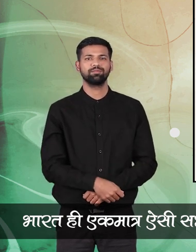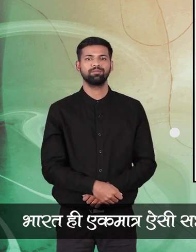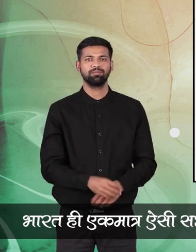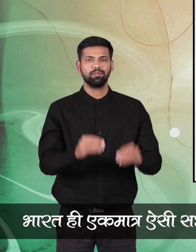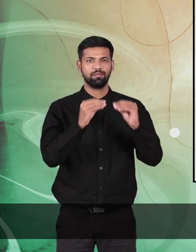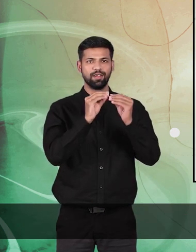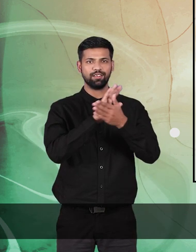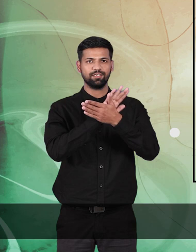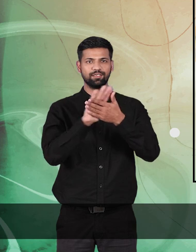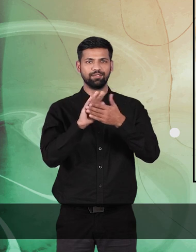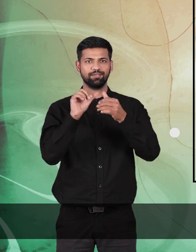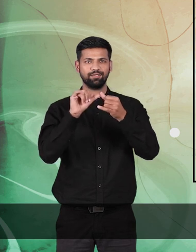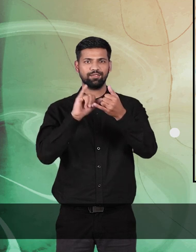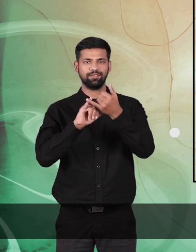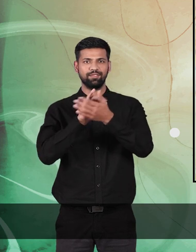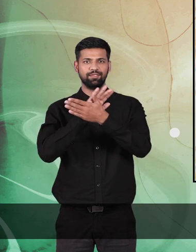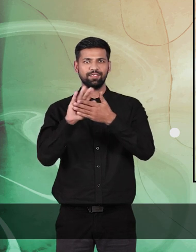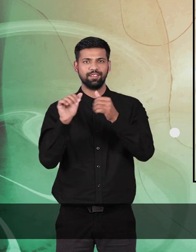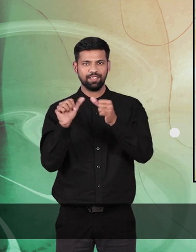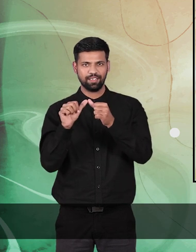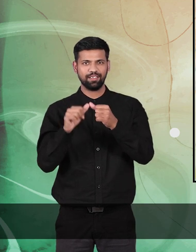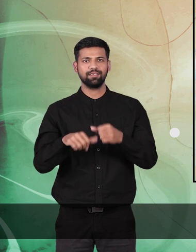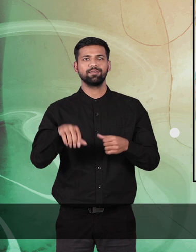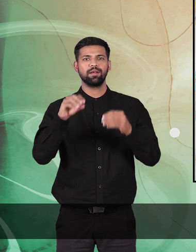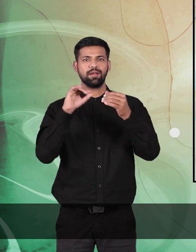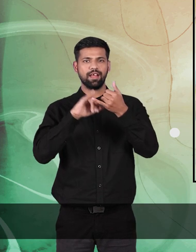हैं। भाषा संगम एक अवसर है